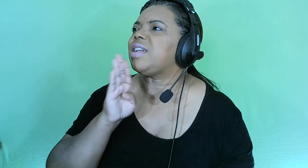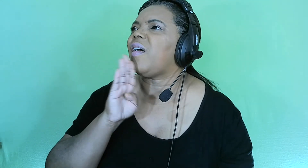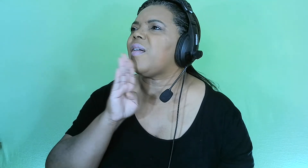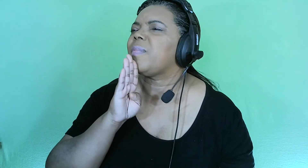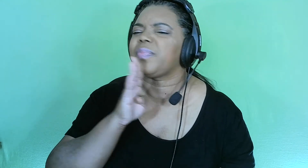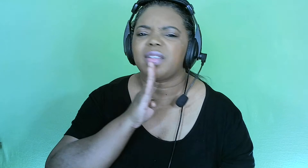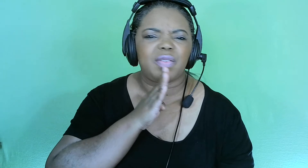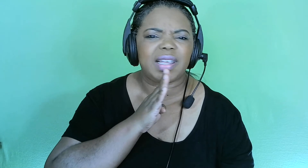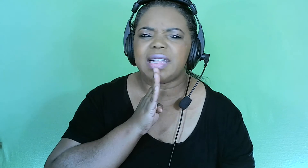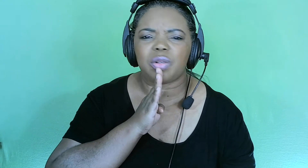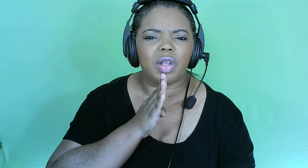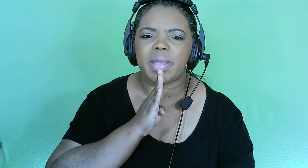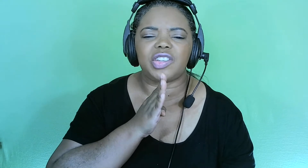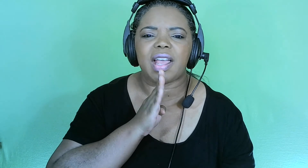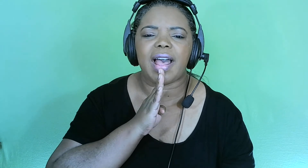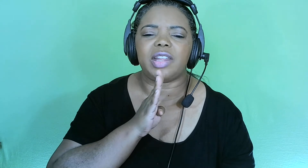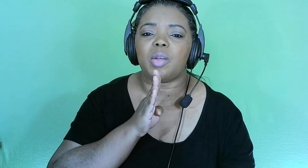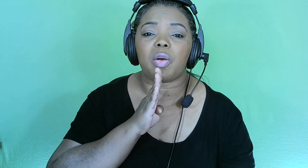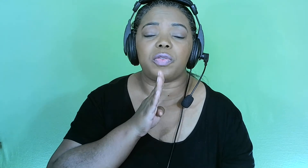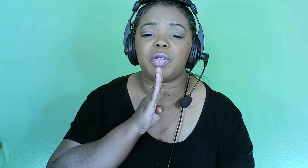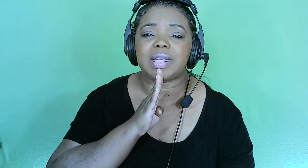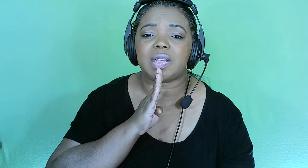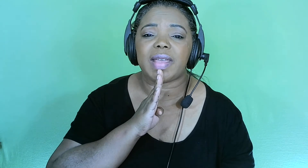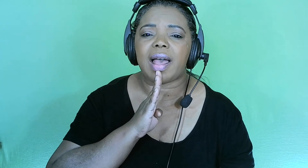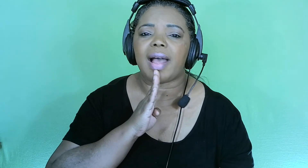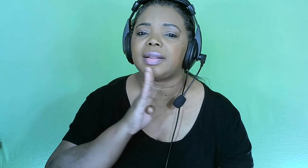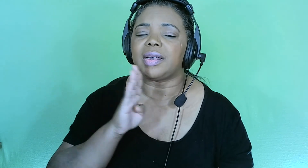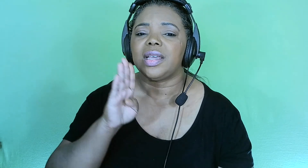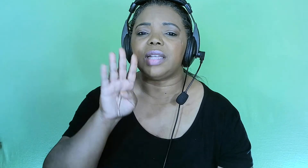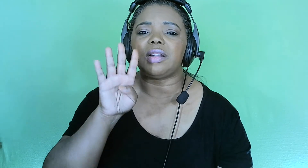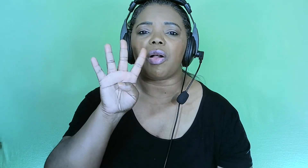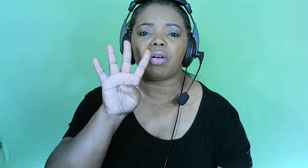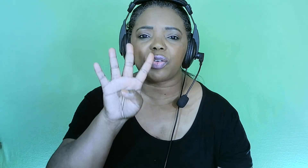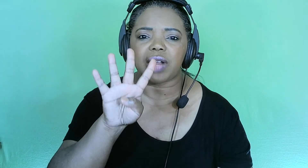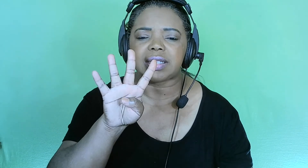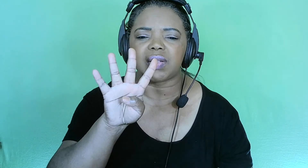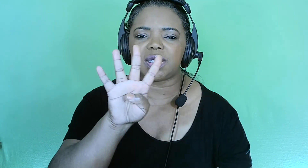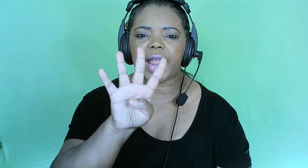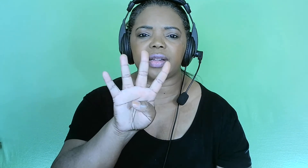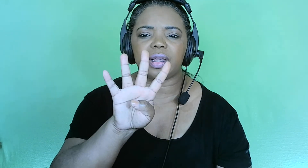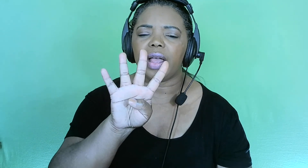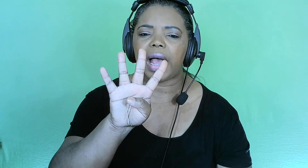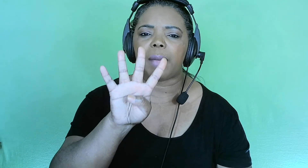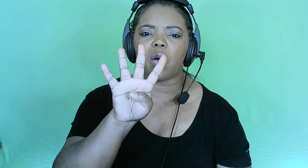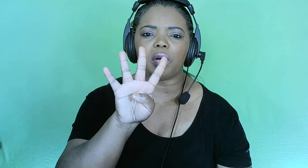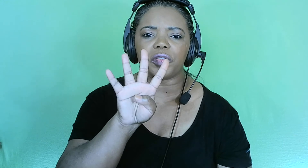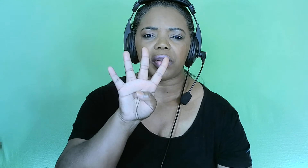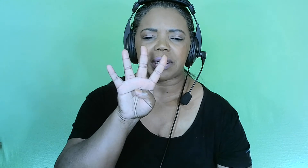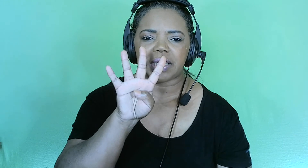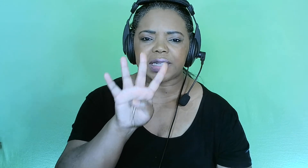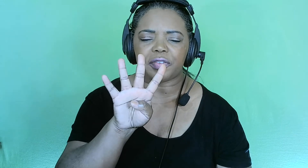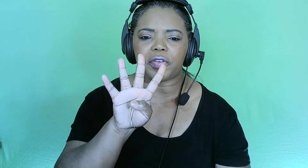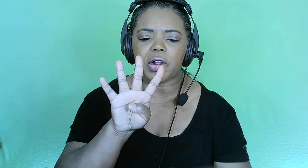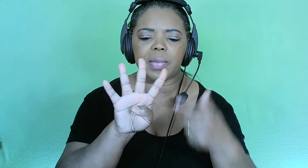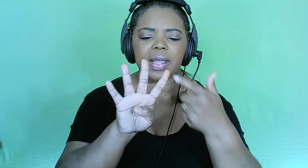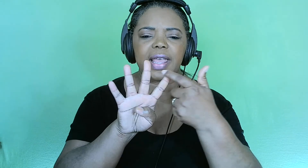ó, fica totalmente errado, é uma configuração errada. Então a configuração certa, a mão configurada dessa forma,